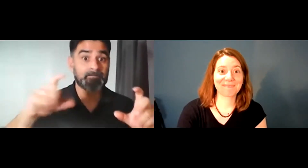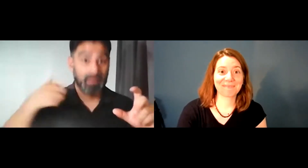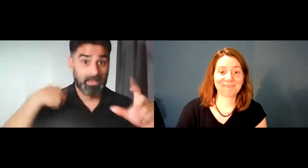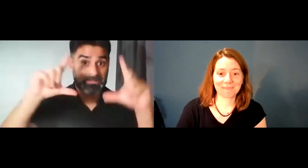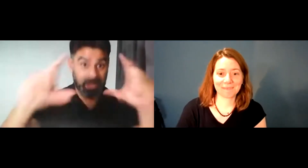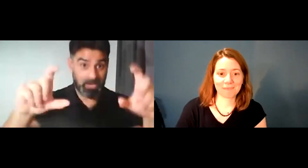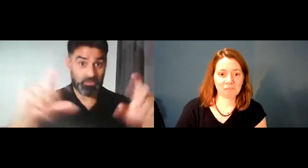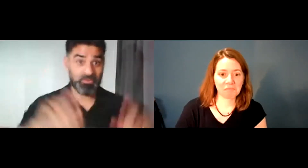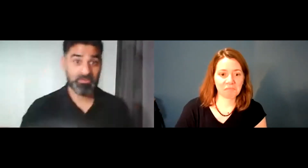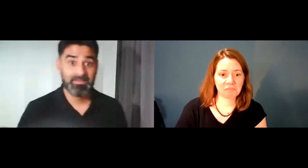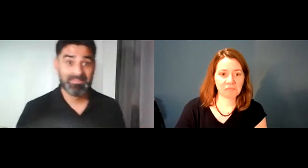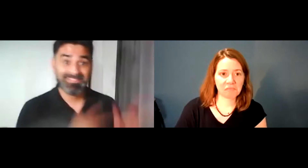Otra vez. ¡Chis!